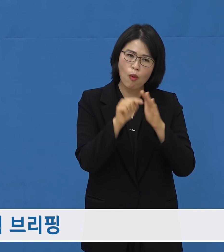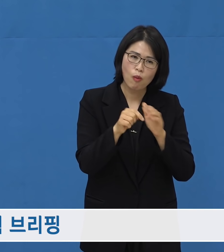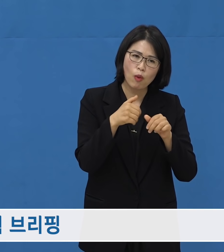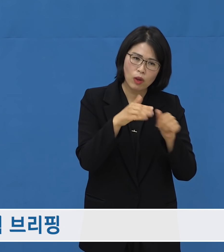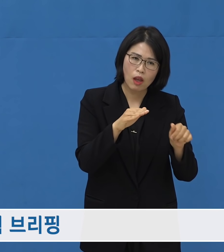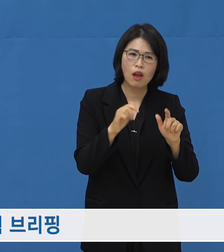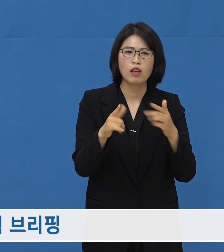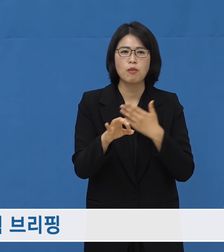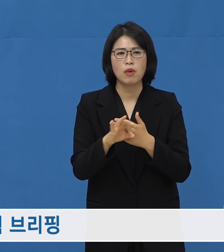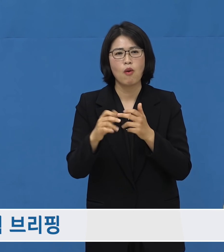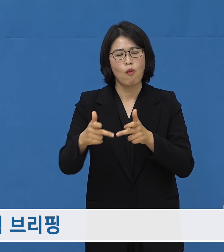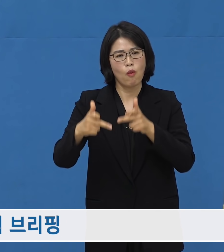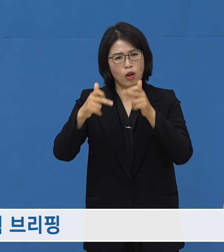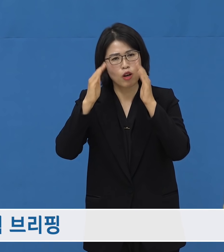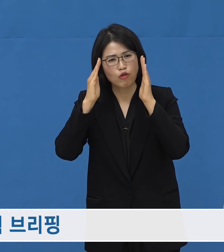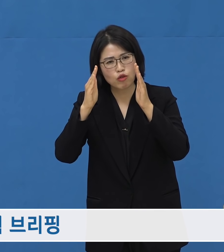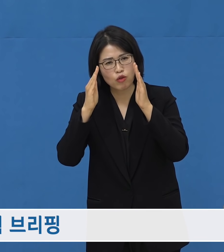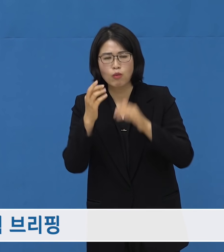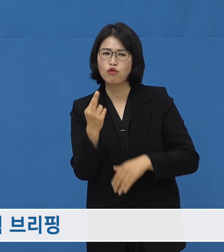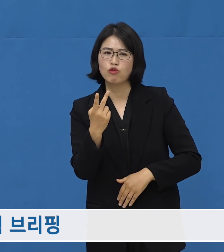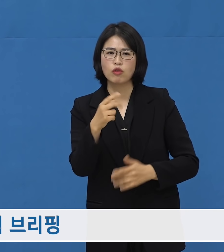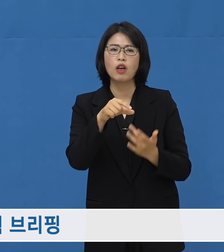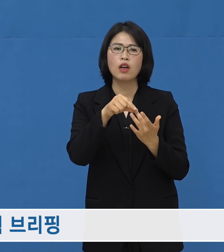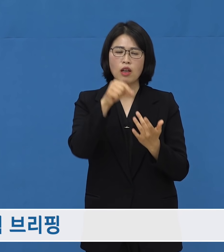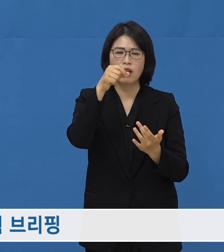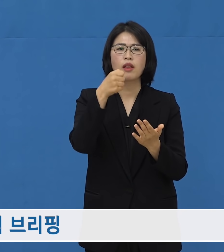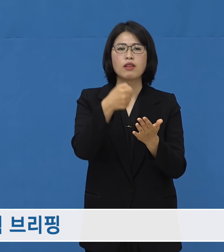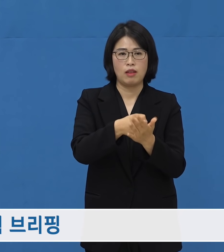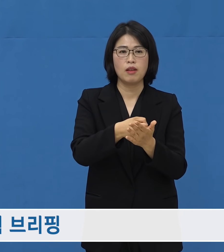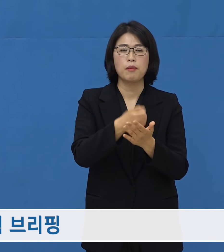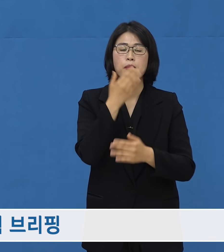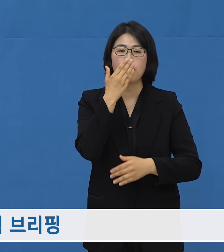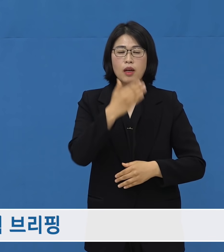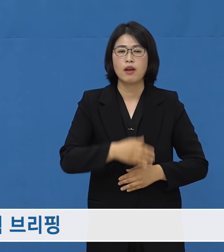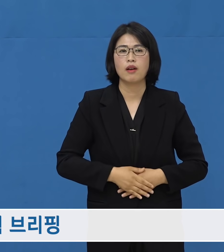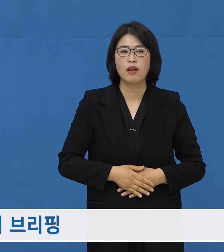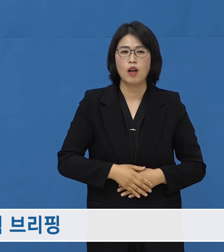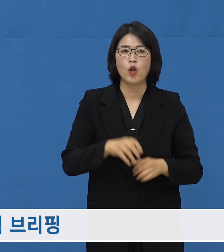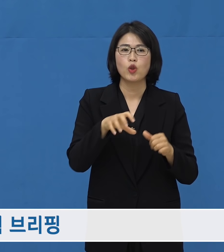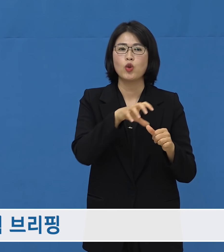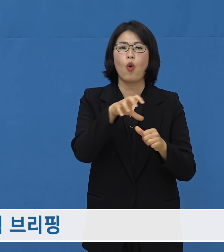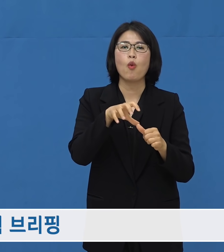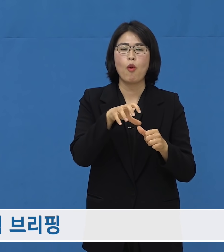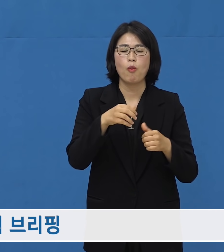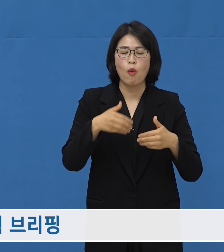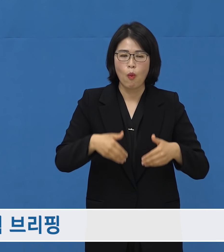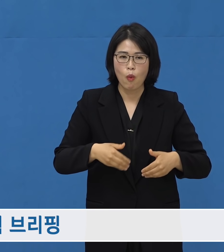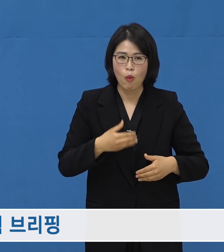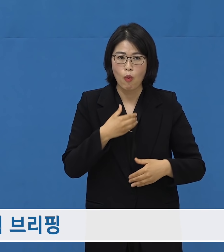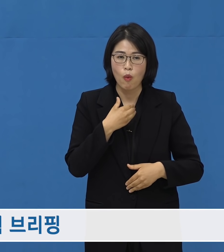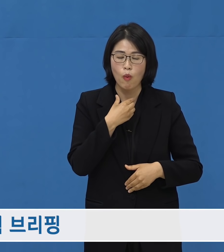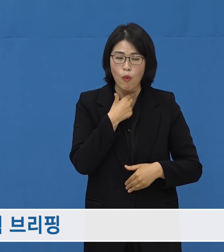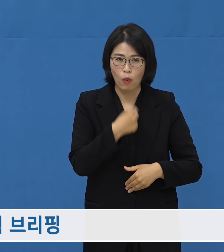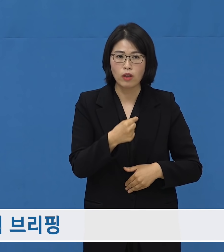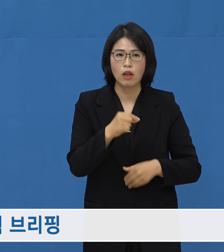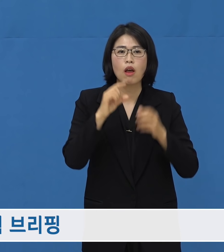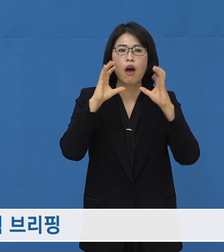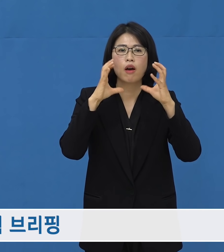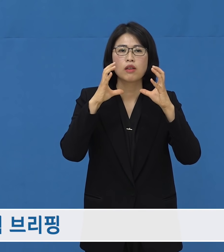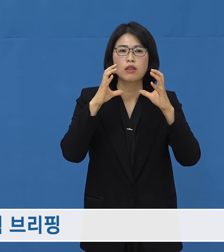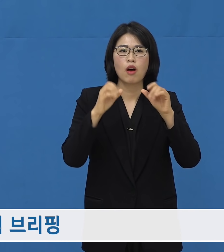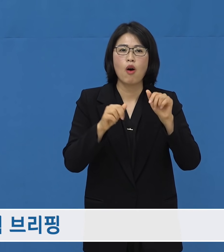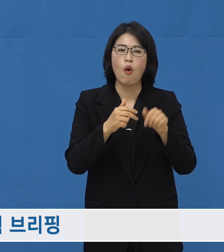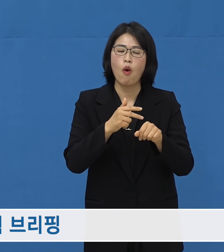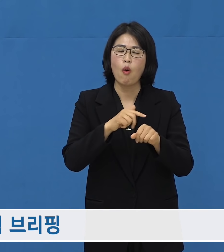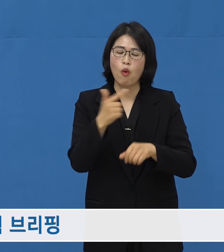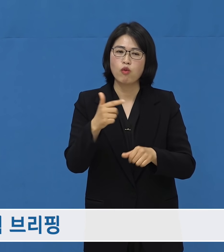수업 선택을 할 수 있도록 지원하겠습니다. 돌봄을 원하는 유아는 오후 7시까지